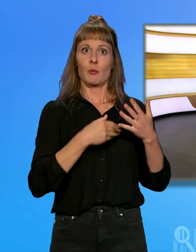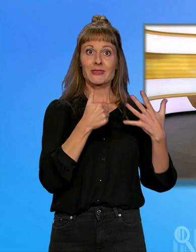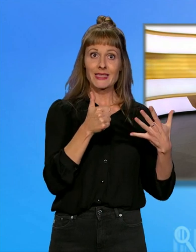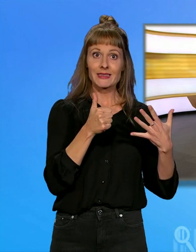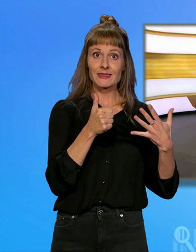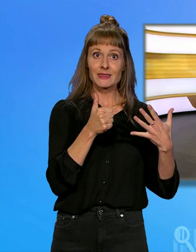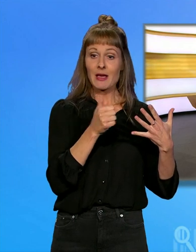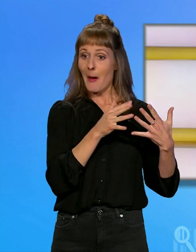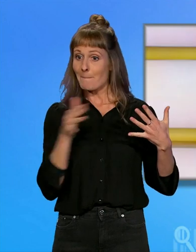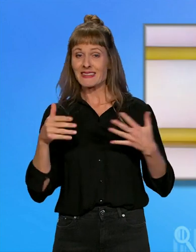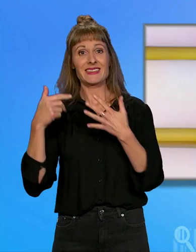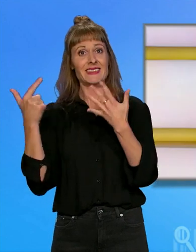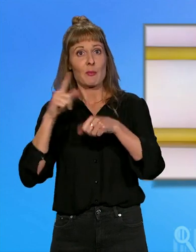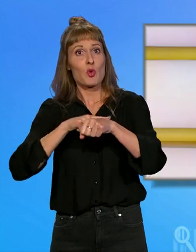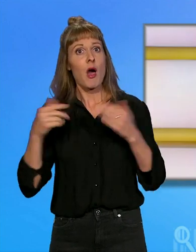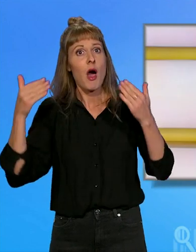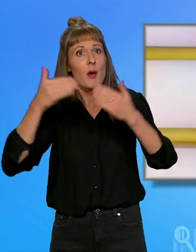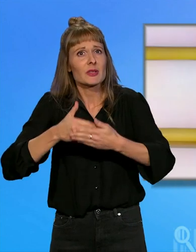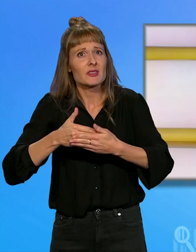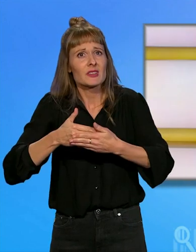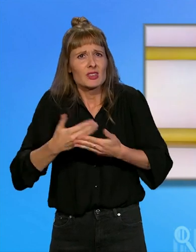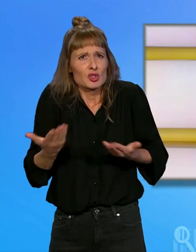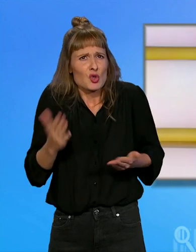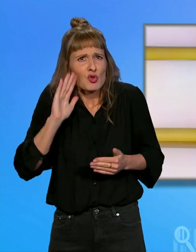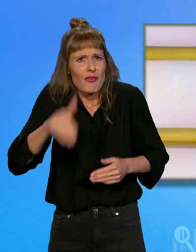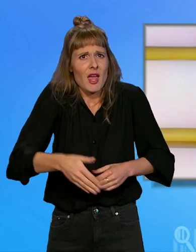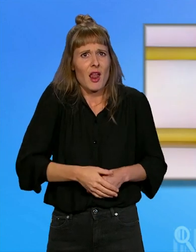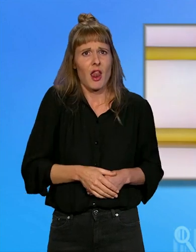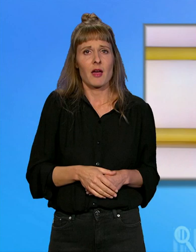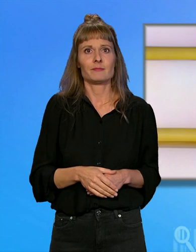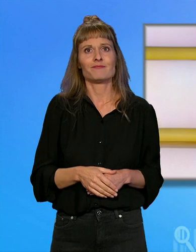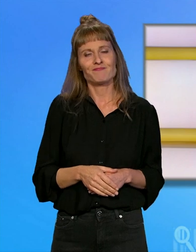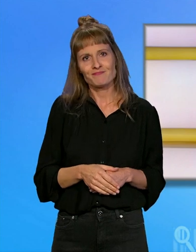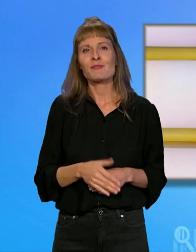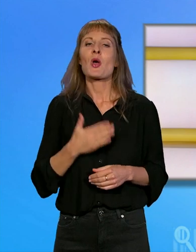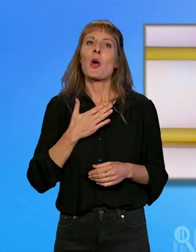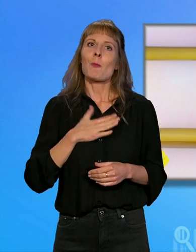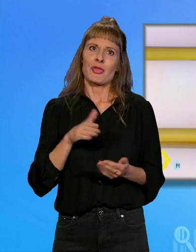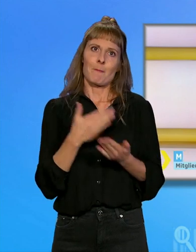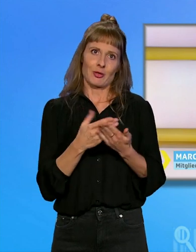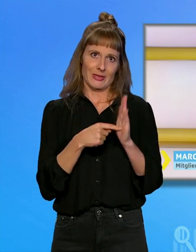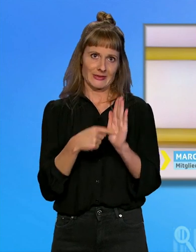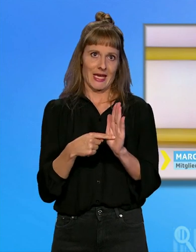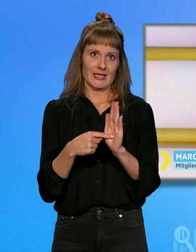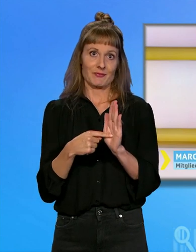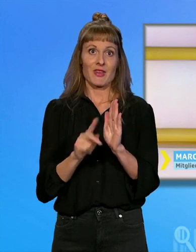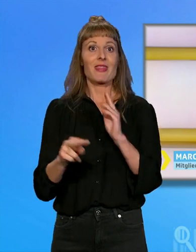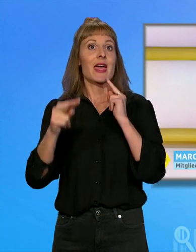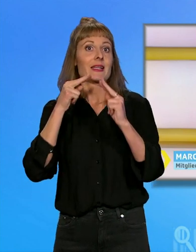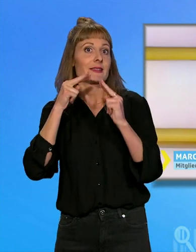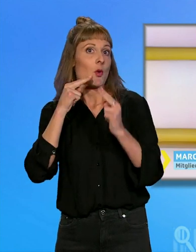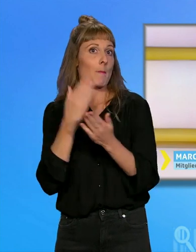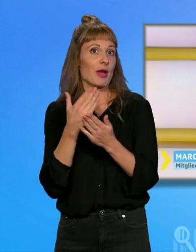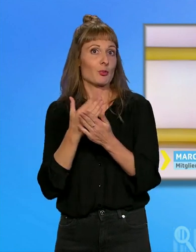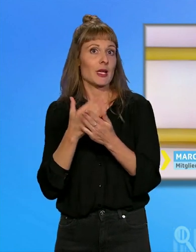zu sehen, dass da zu viel geschafft wird. Ja, ich möchte einen Vergleich machen. In der Gastrobranche, da haben sie morgens im Frühstücksservice die gleiche Person wie abends im Spätservice.